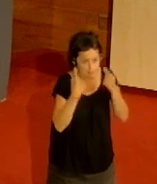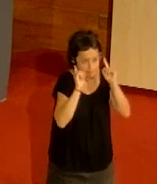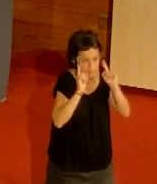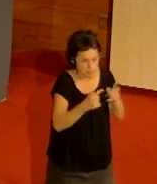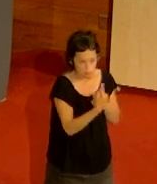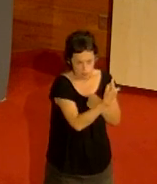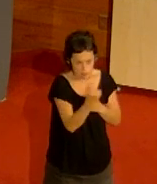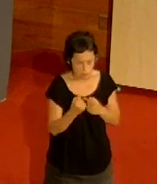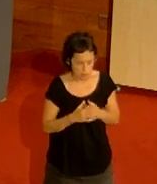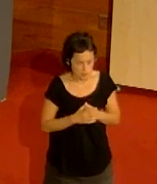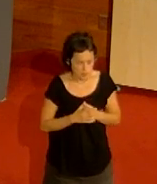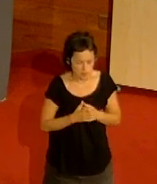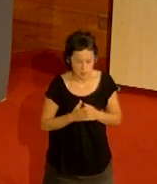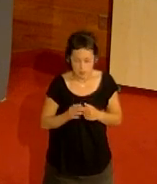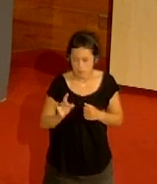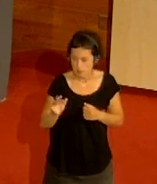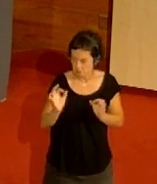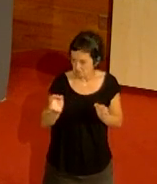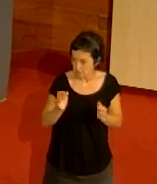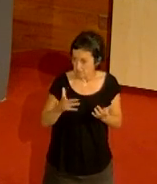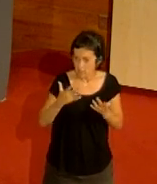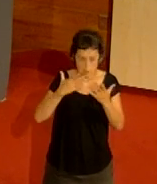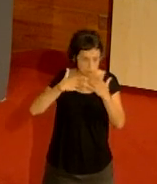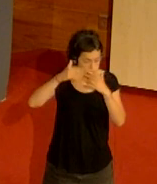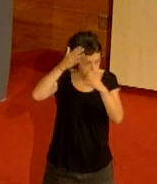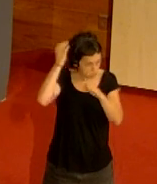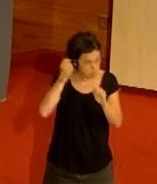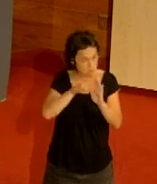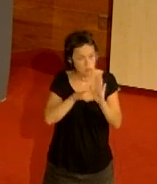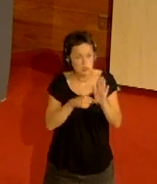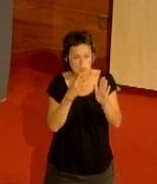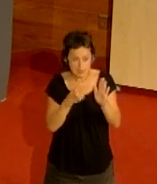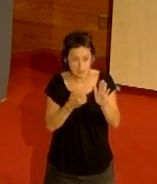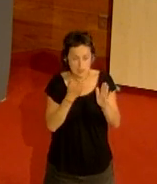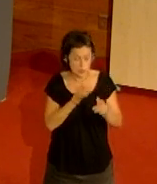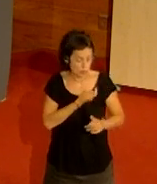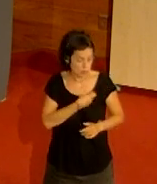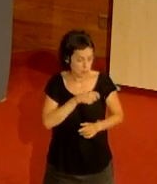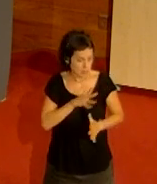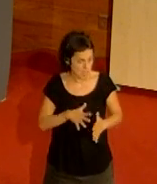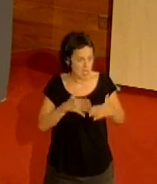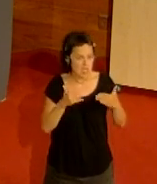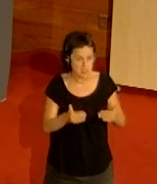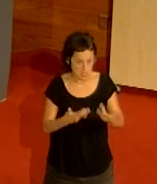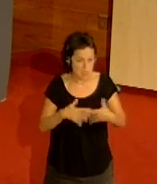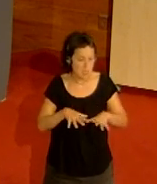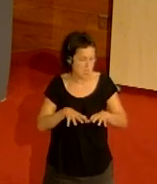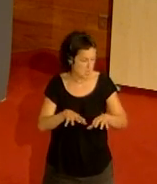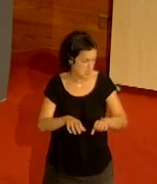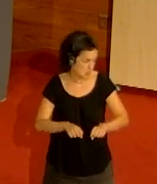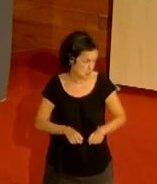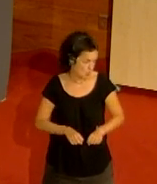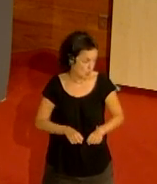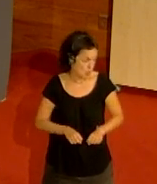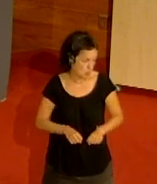sí que evidentemente sobre el papel toda persona tiene derecho a pedir asilo cuando llega a España. Esto muchas veces no se ha respetado. Sabemos que hay devoluciones en